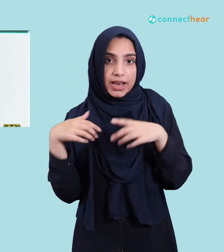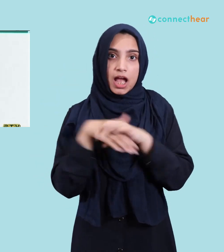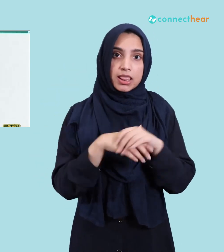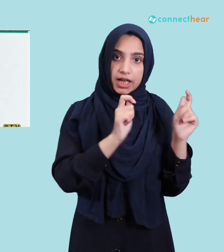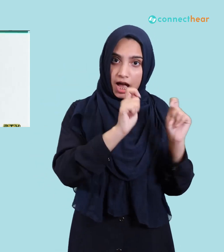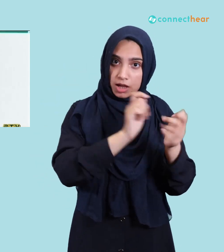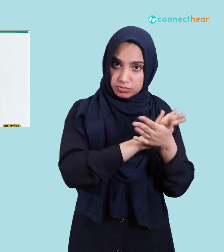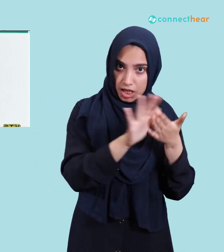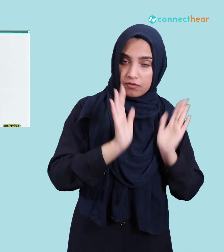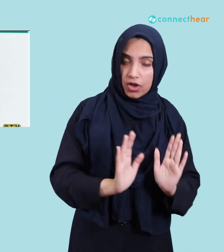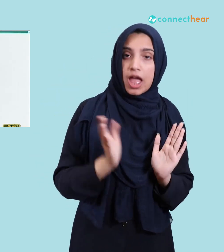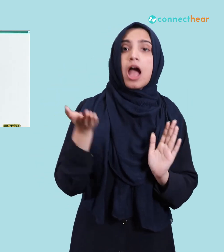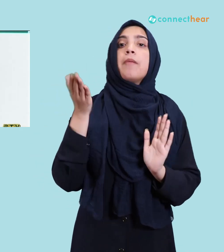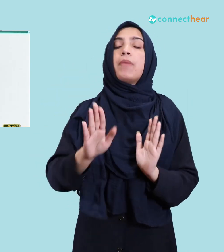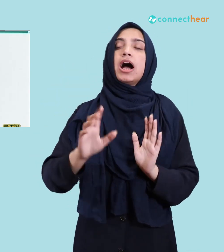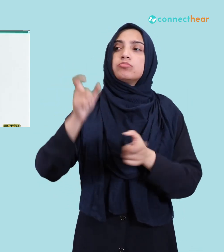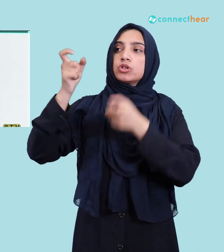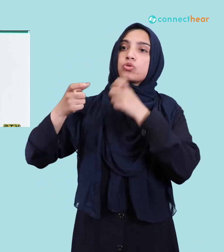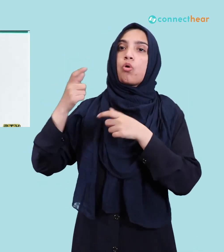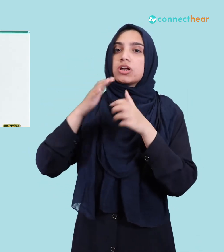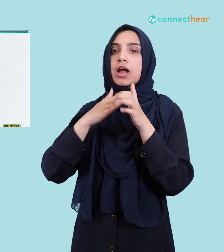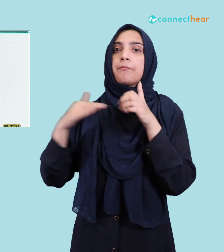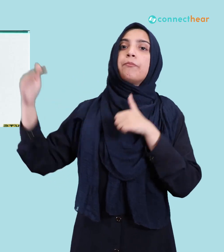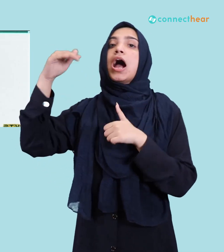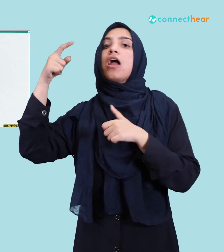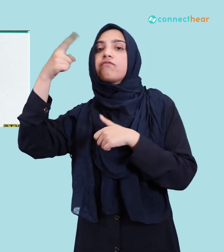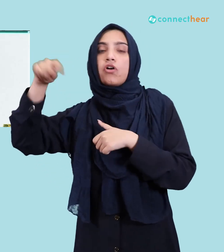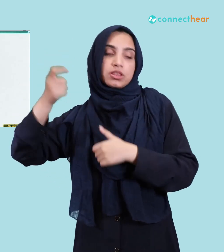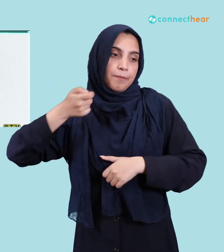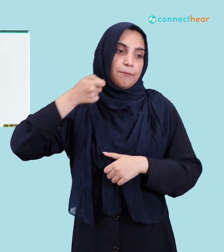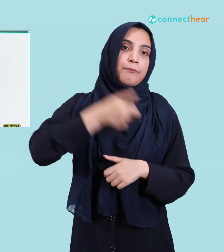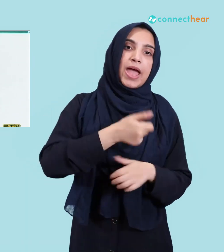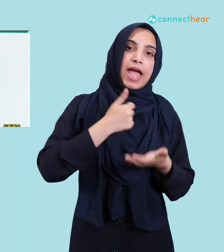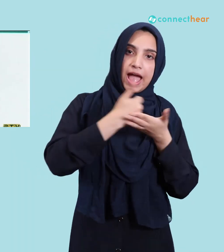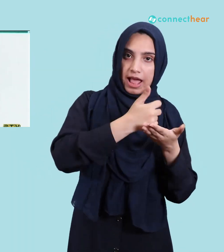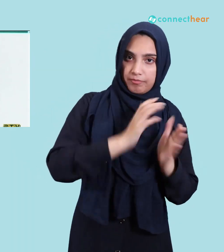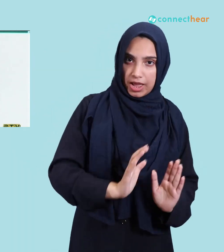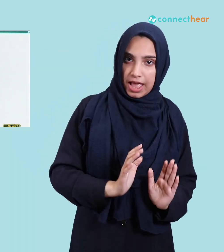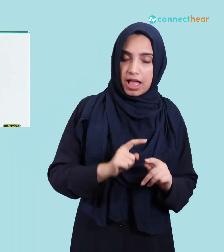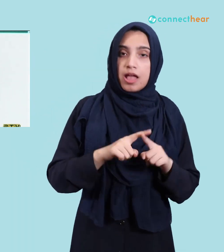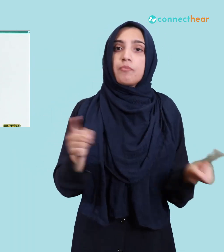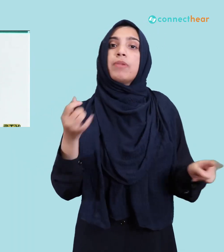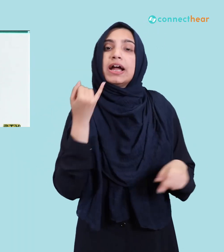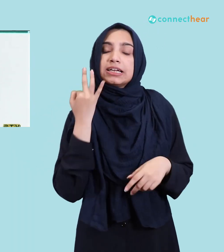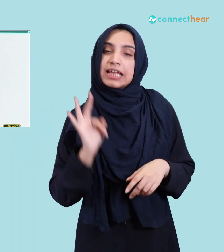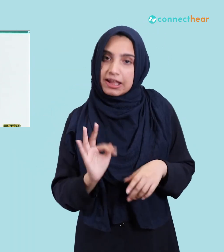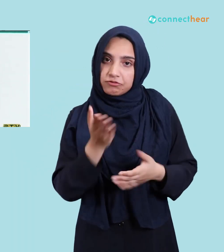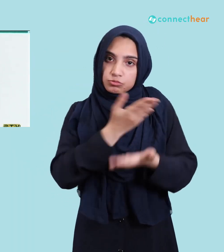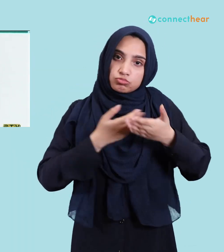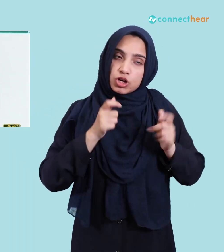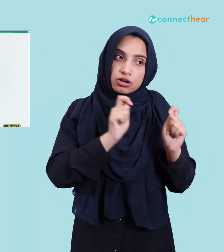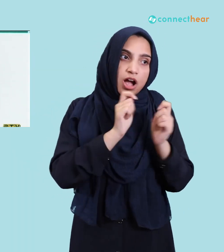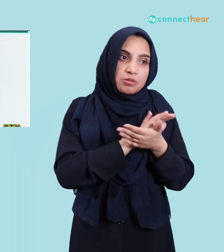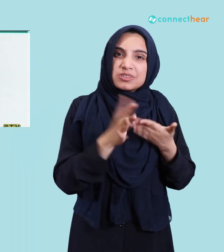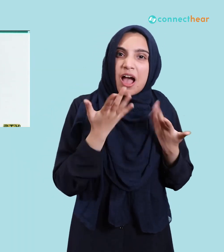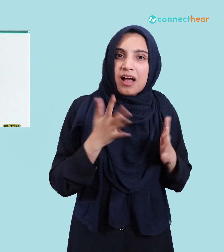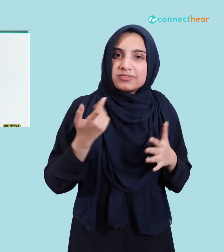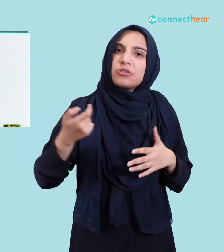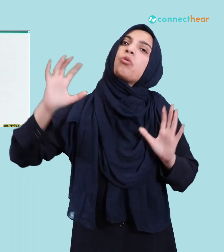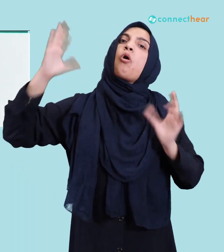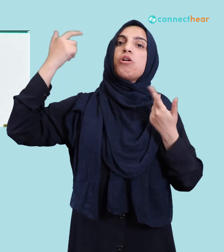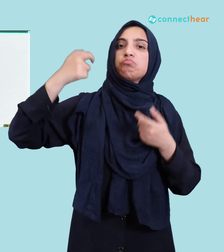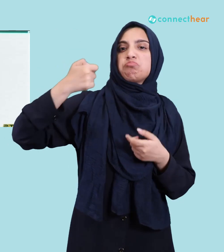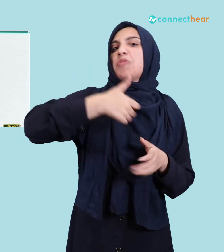تک بدقسمتی سے ہم انویسٹر فرینڈلی کنٹری نہیں رہے. ہم انویسٹرز کے لیے آسانیاں نہیں ہم نے پیدا